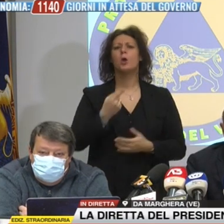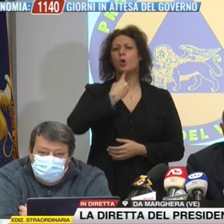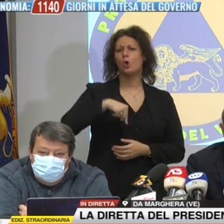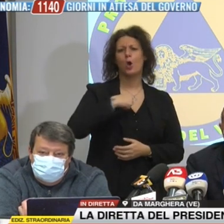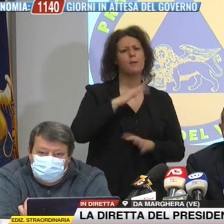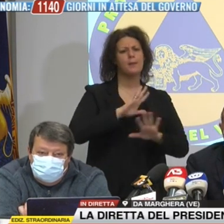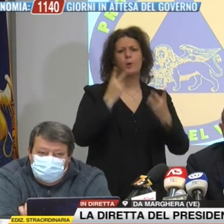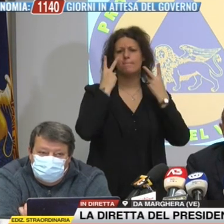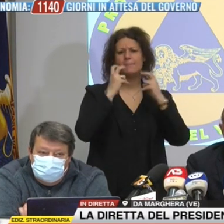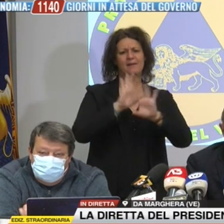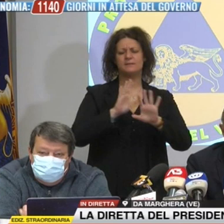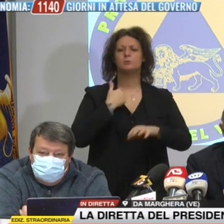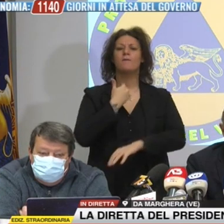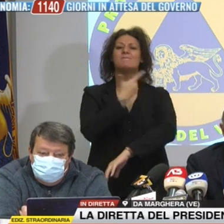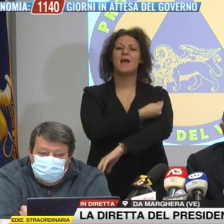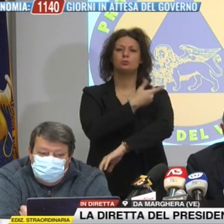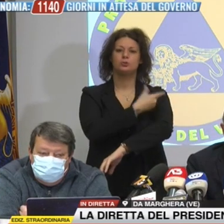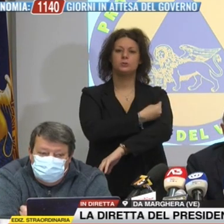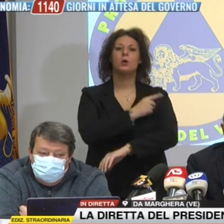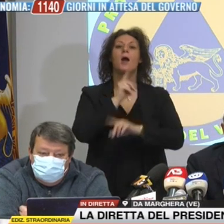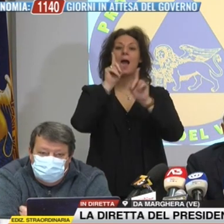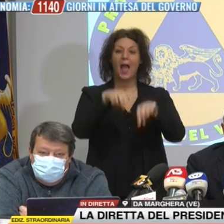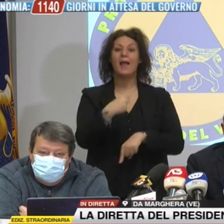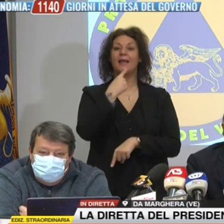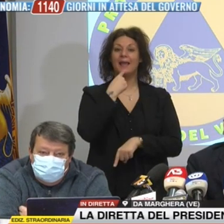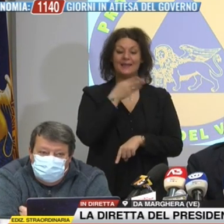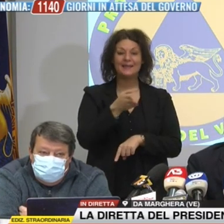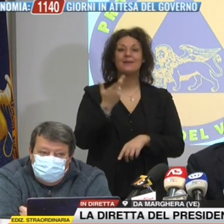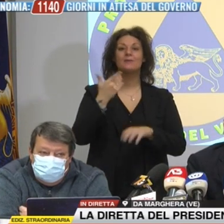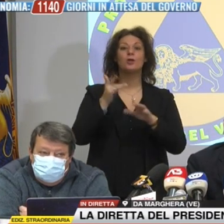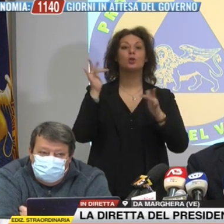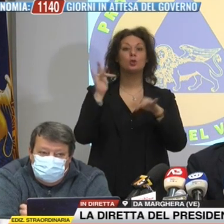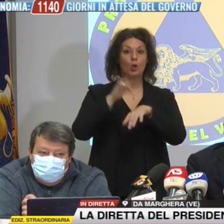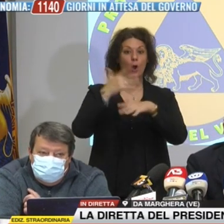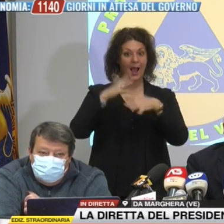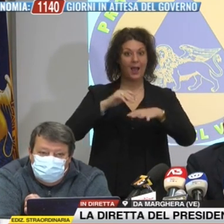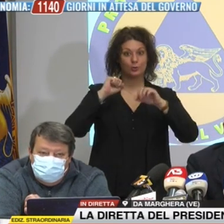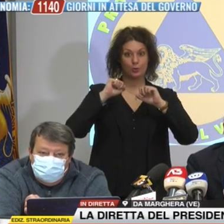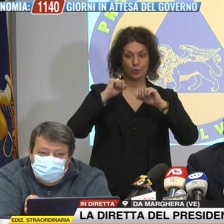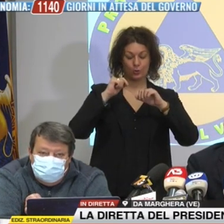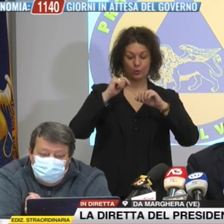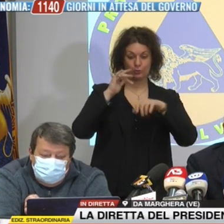stato, si è ammalato. Questo sì. Averlo